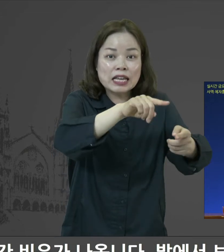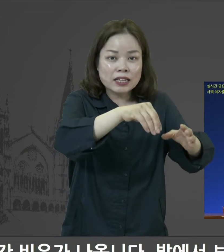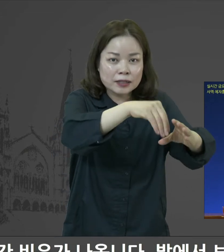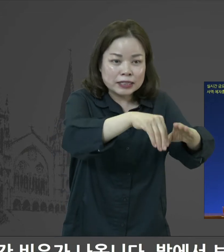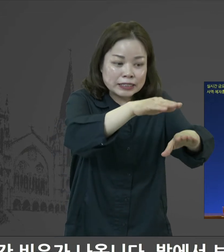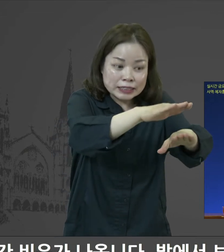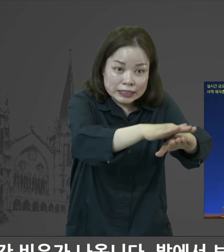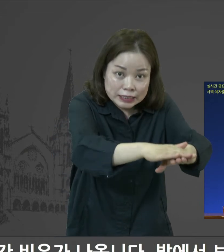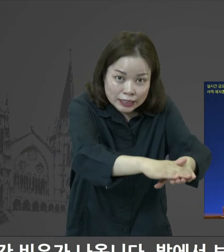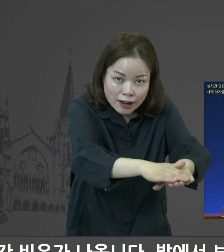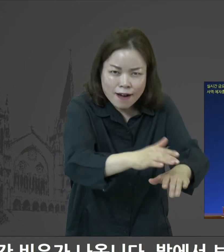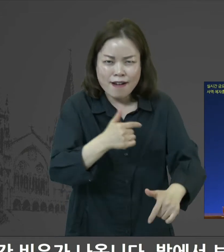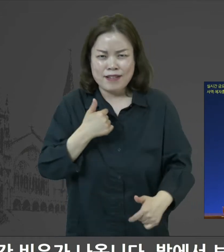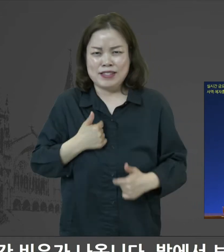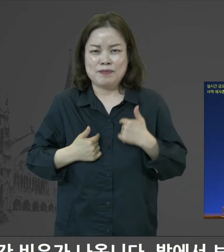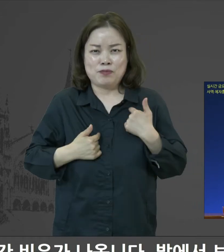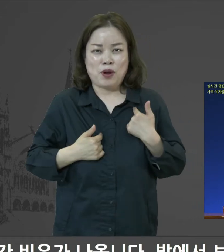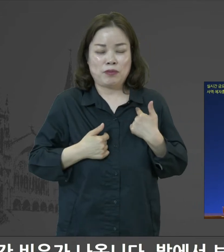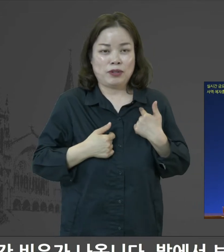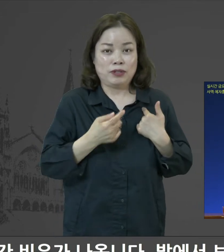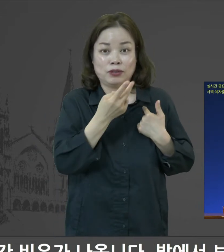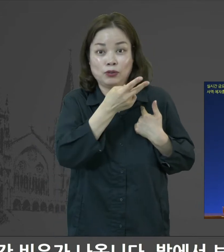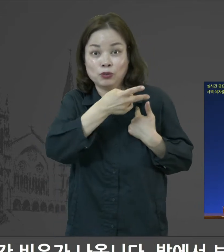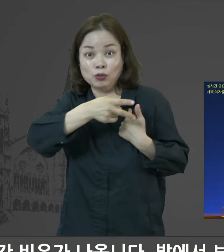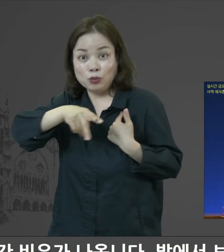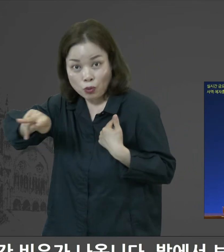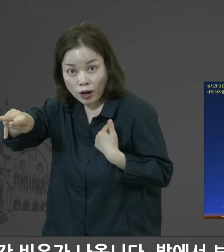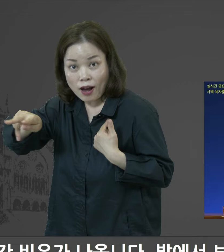두고 기뻐하며 돌아가.